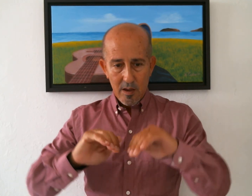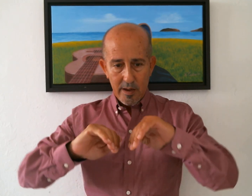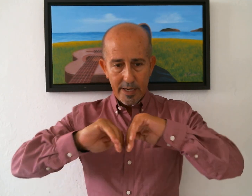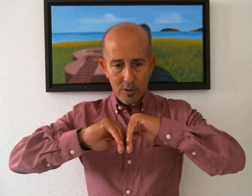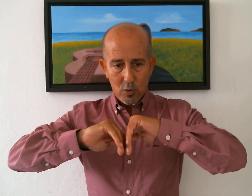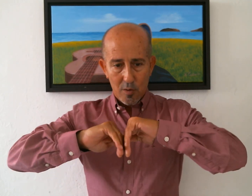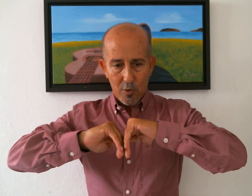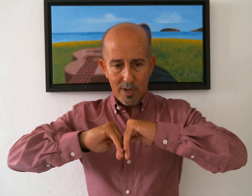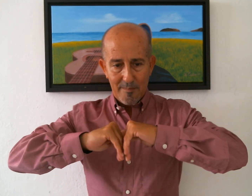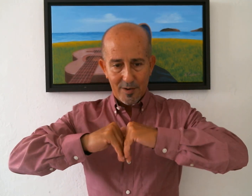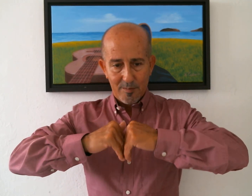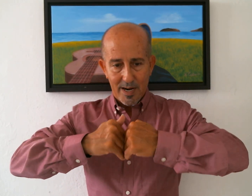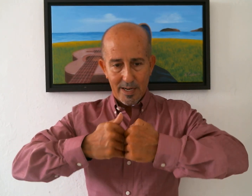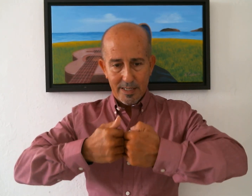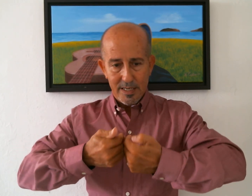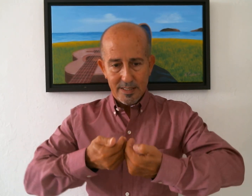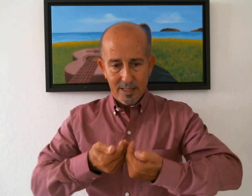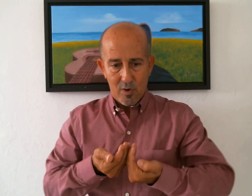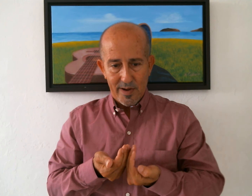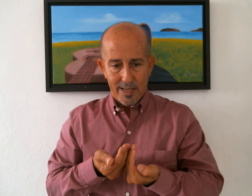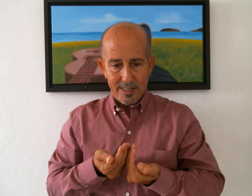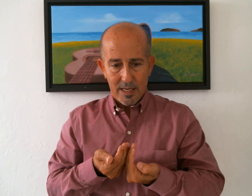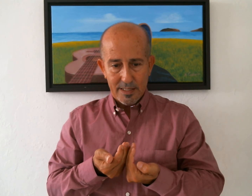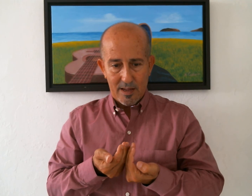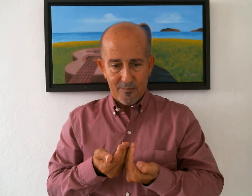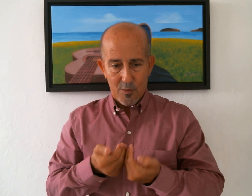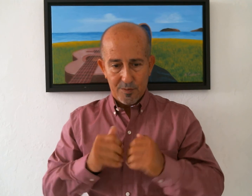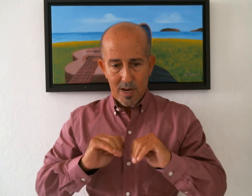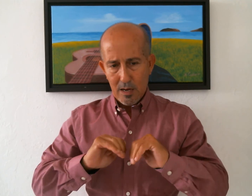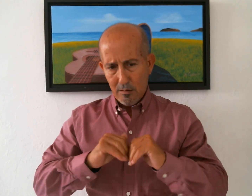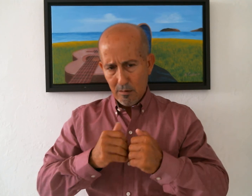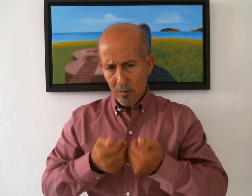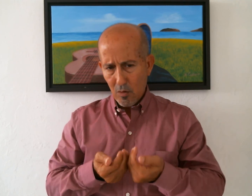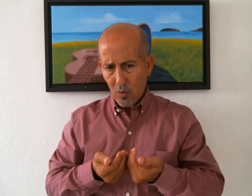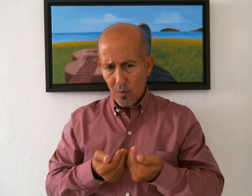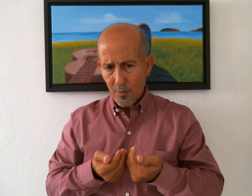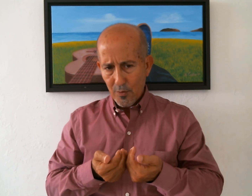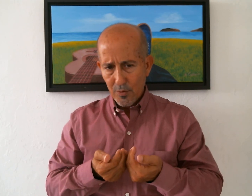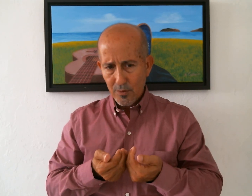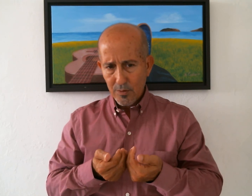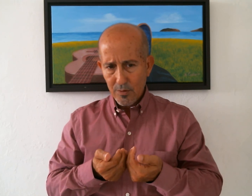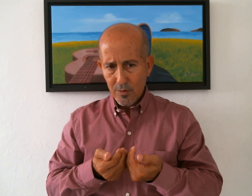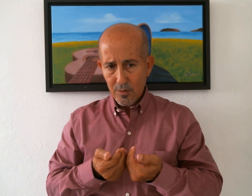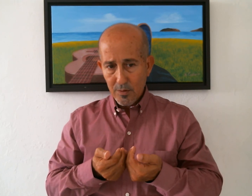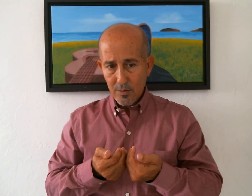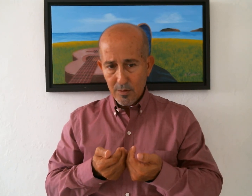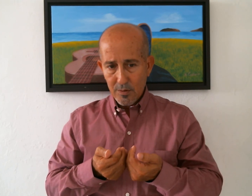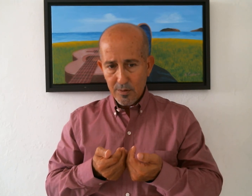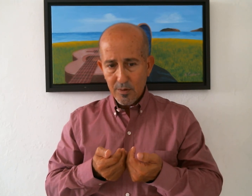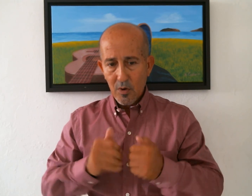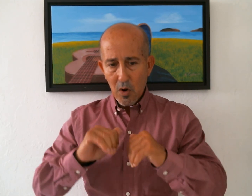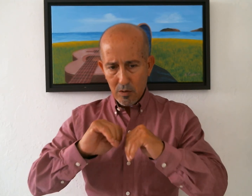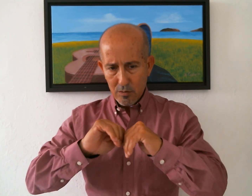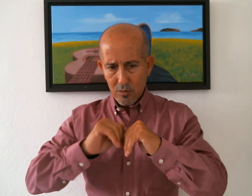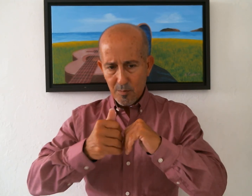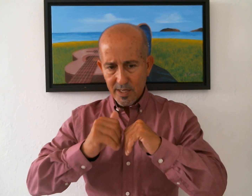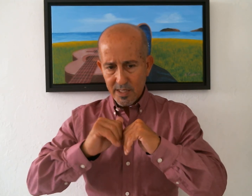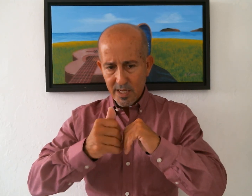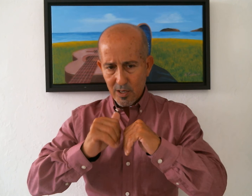El cómo, las manos van aquí y se mueven hacia esta forma. ¿Cómo? O, como les dije,